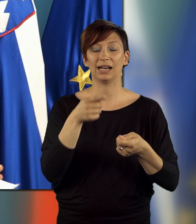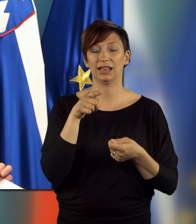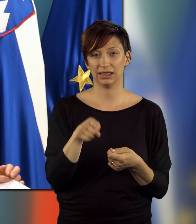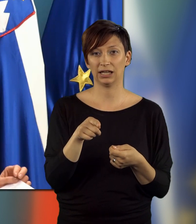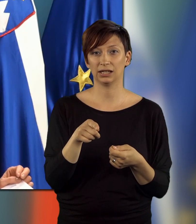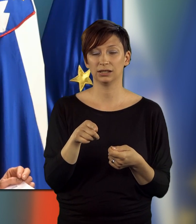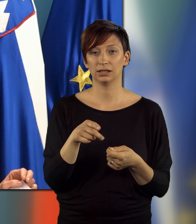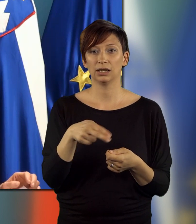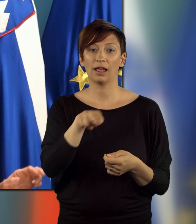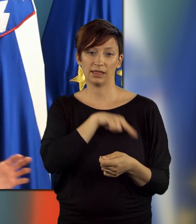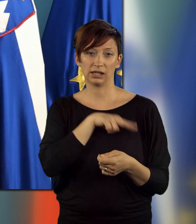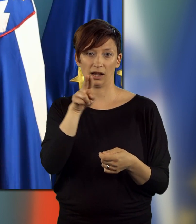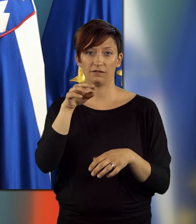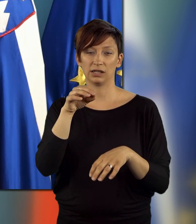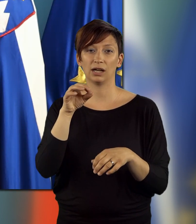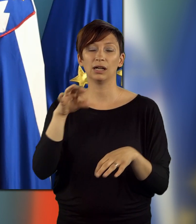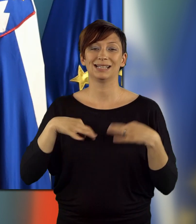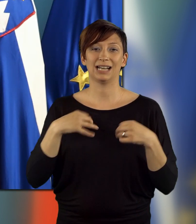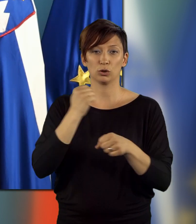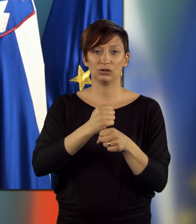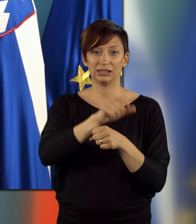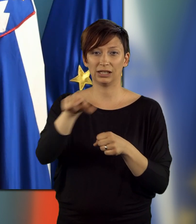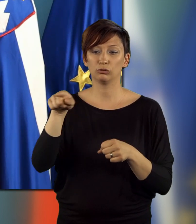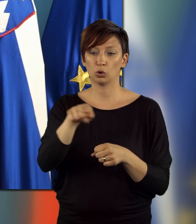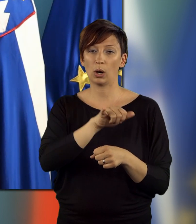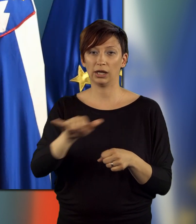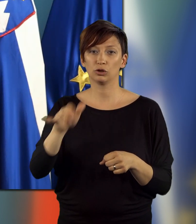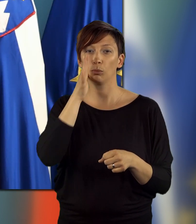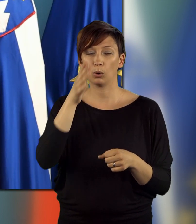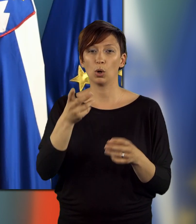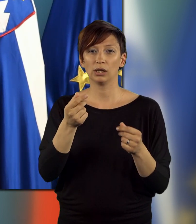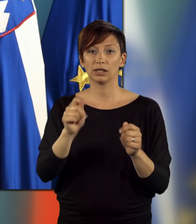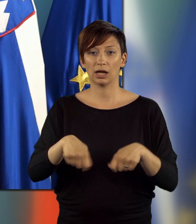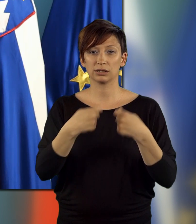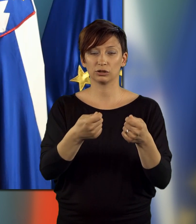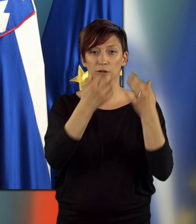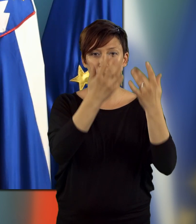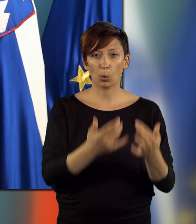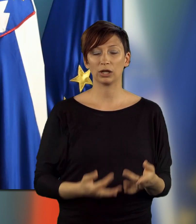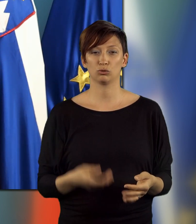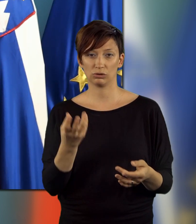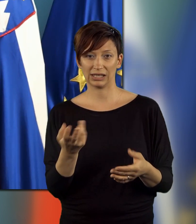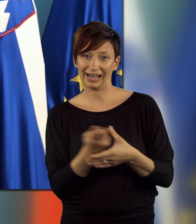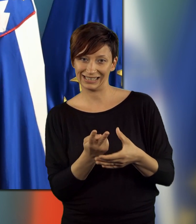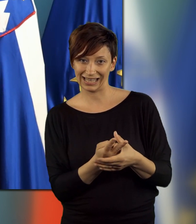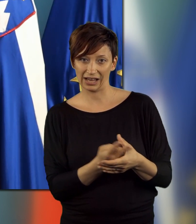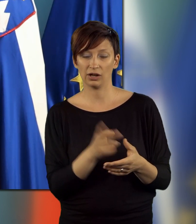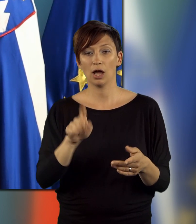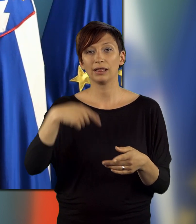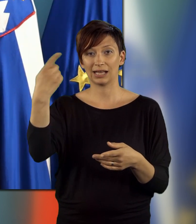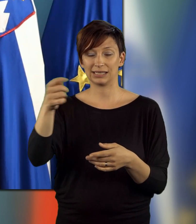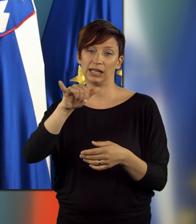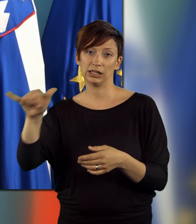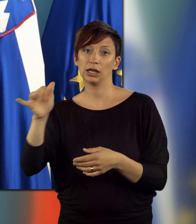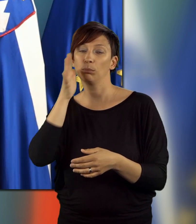tega nagrajevanja. Letošnjem letu bo ta denar zagotovljen iz proračunske rezerve, v